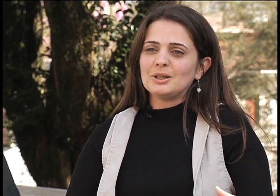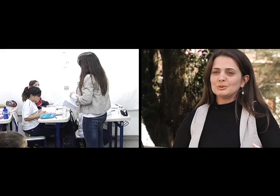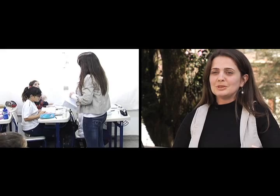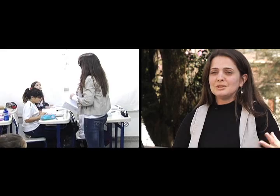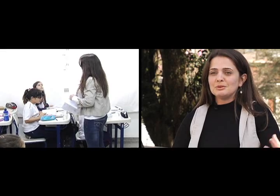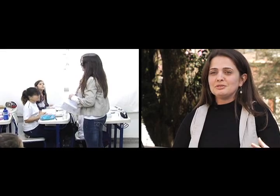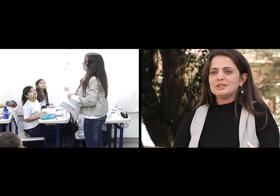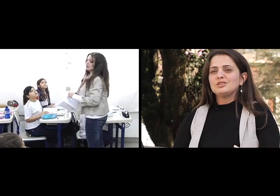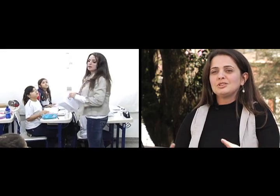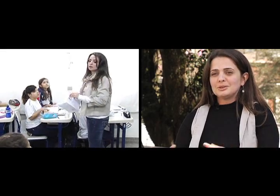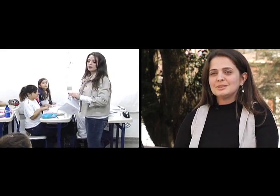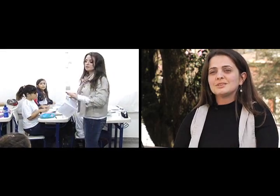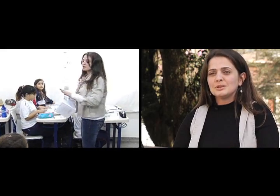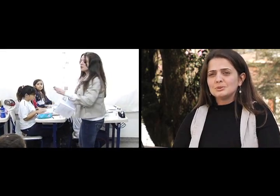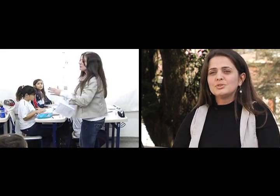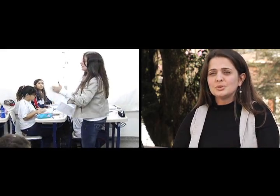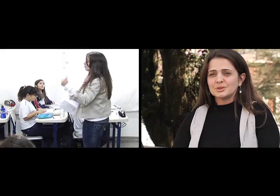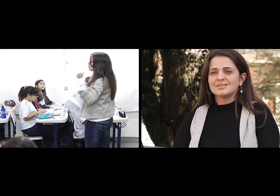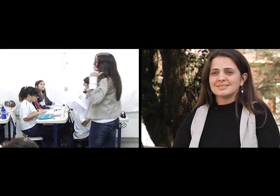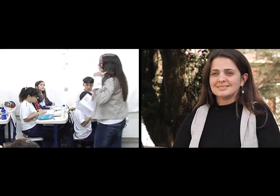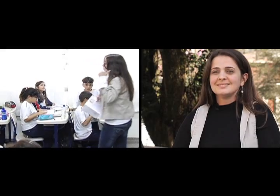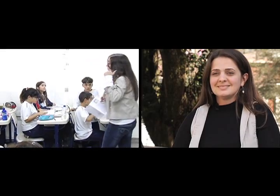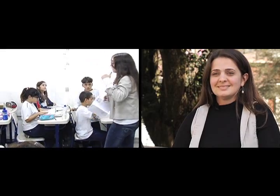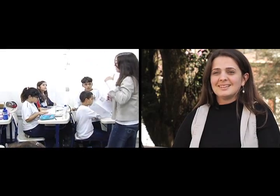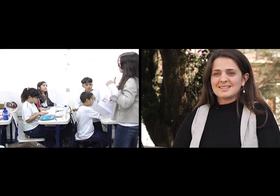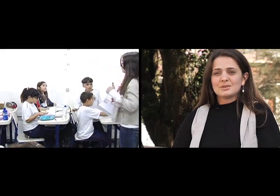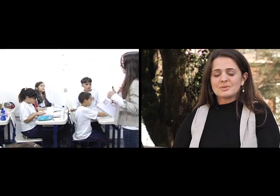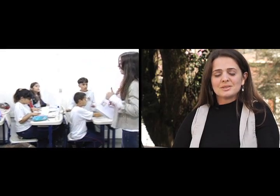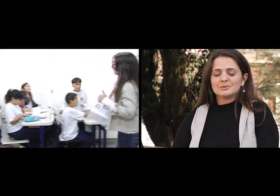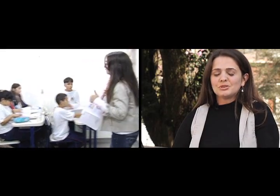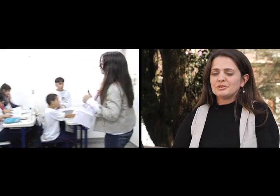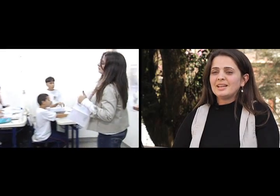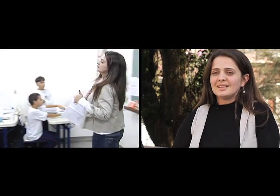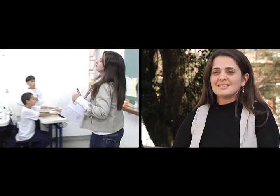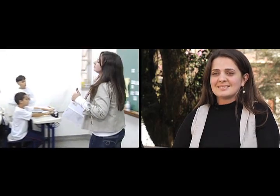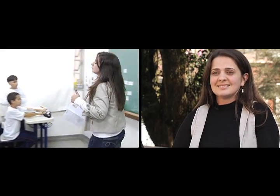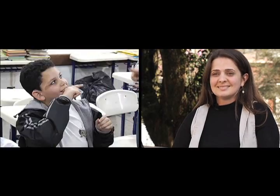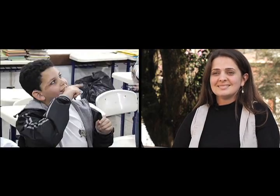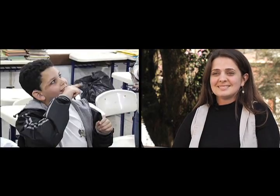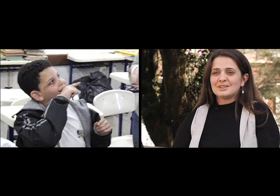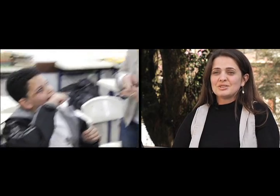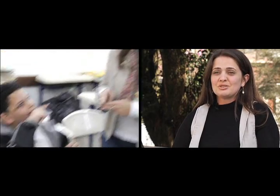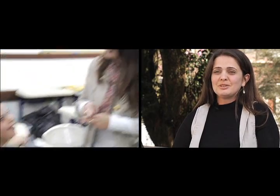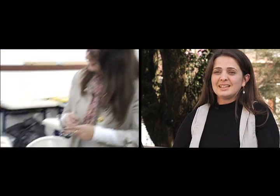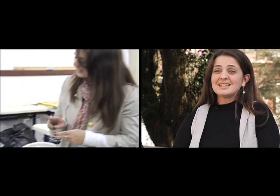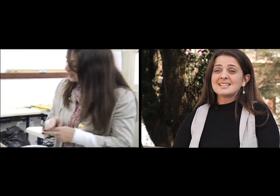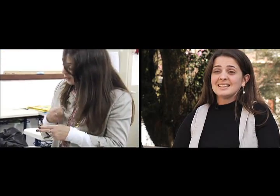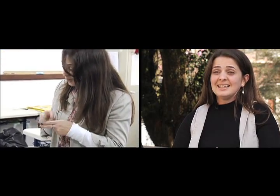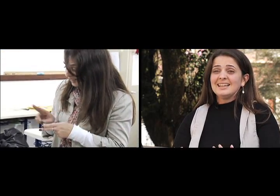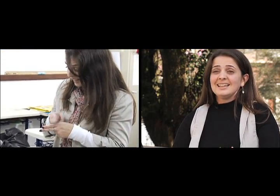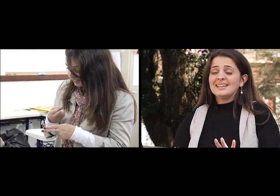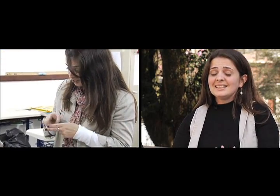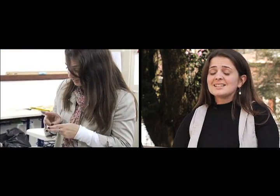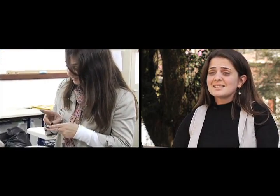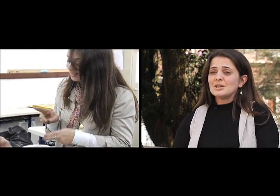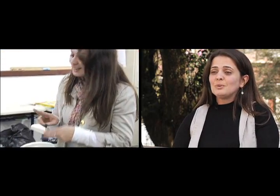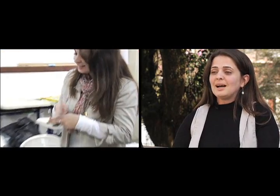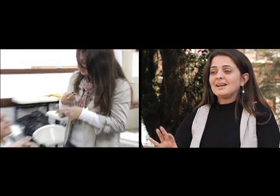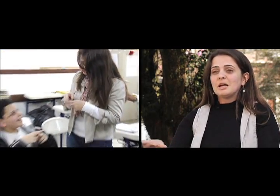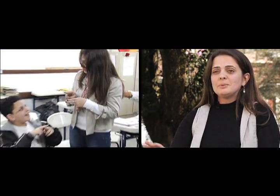aluno ali ouvinte e outra do aluno surdo. São diferentes. São aulas diferentes em relação à